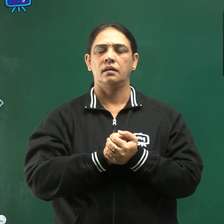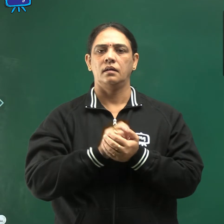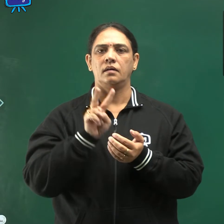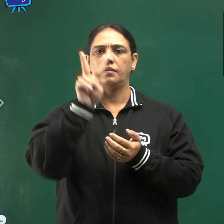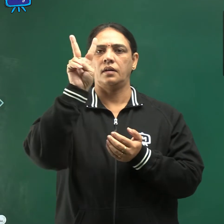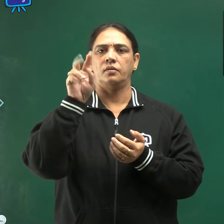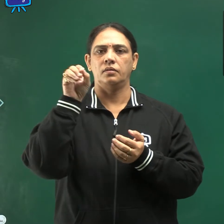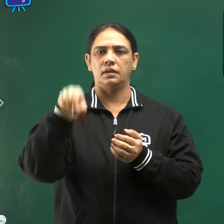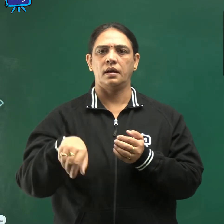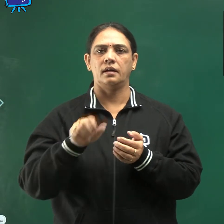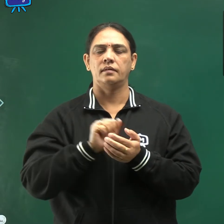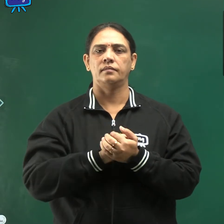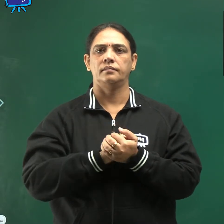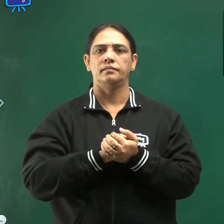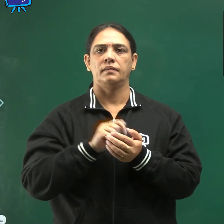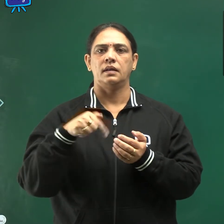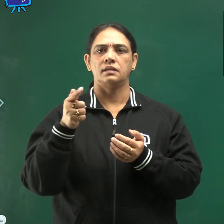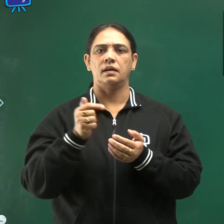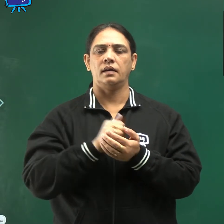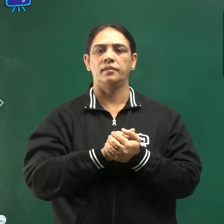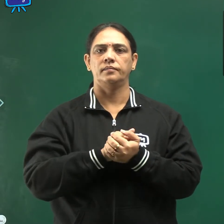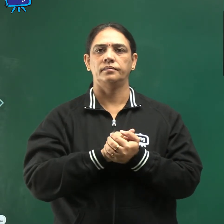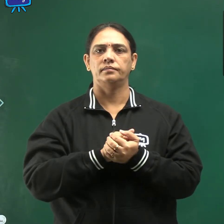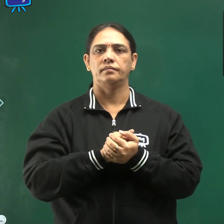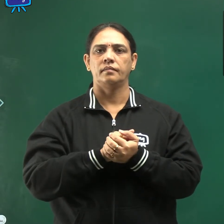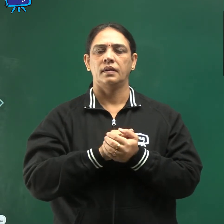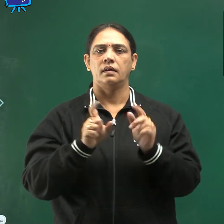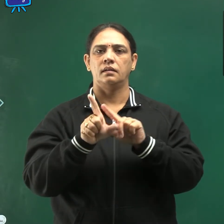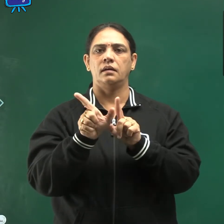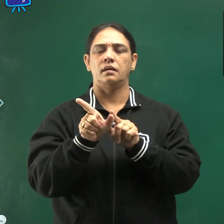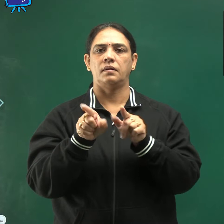मान होता है, इसलिए थीटा बराबर